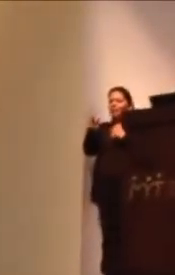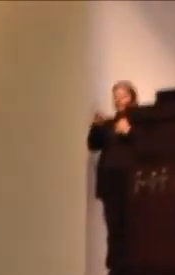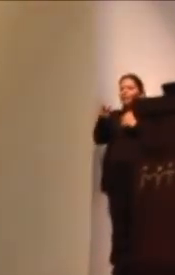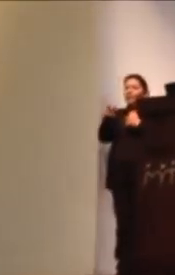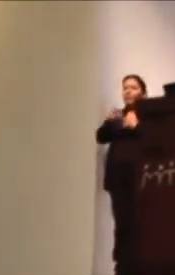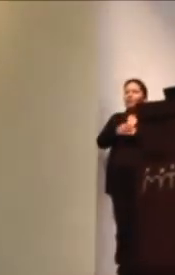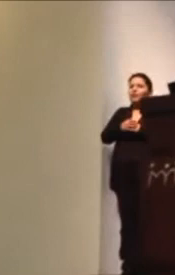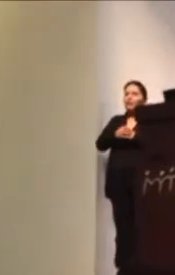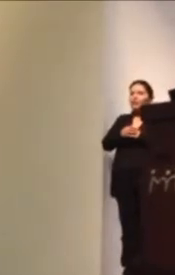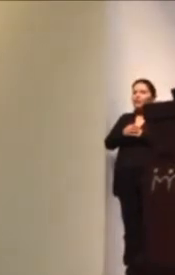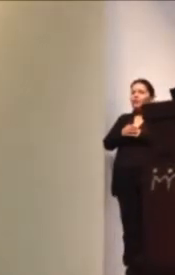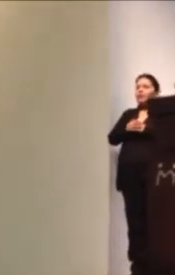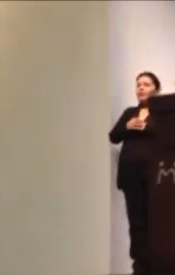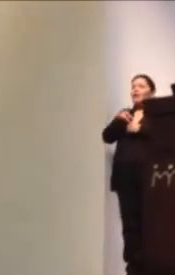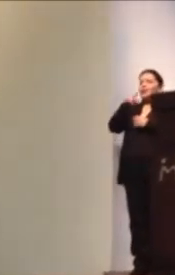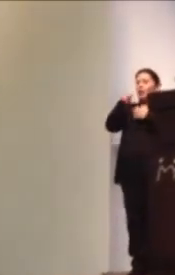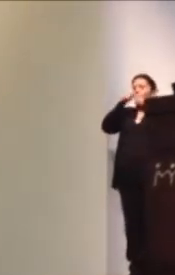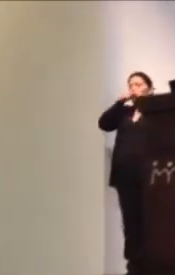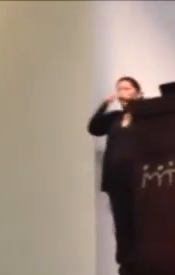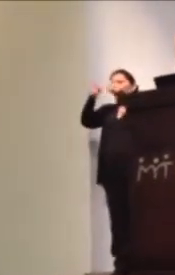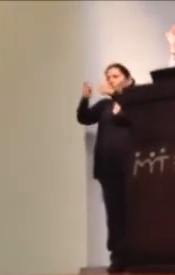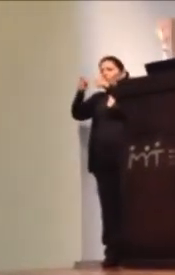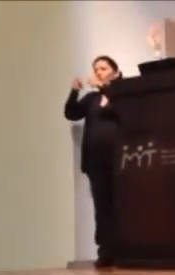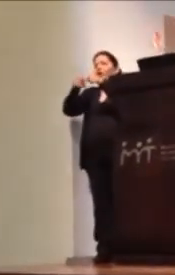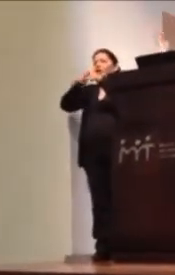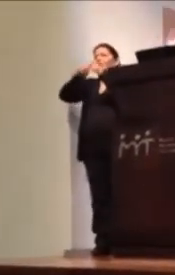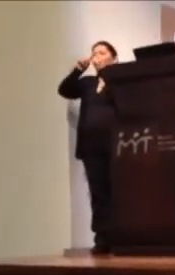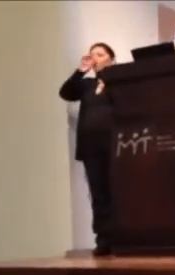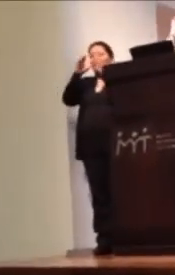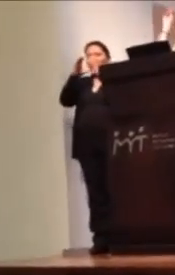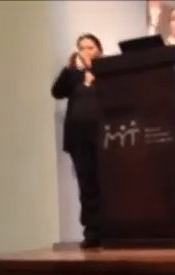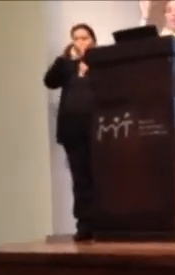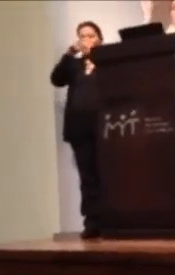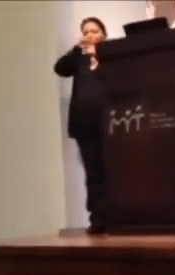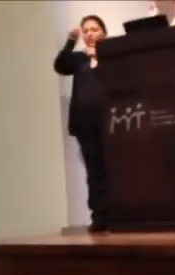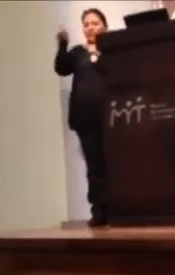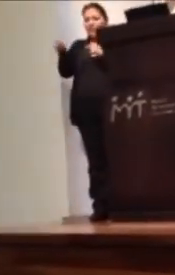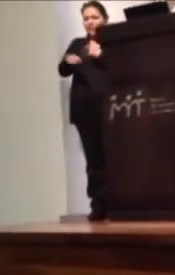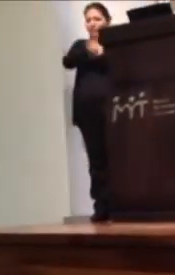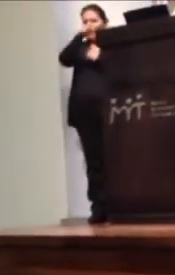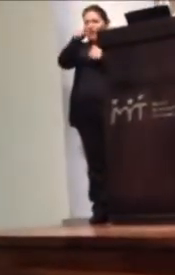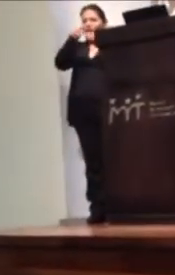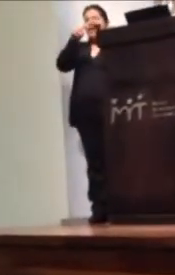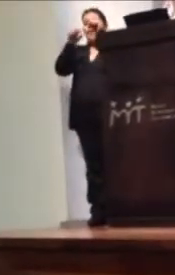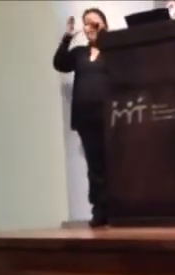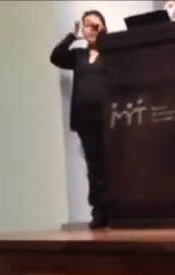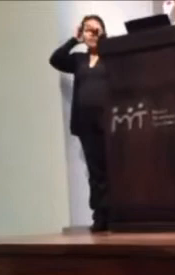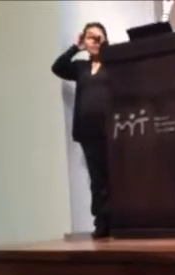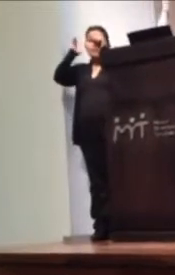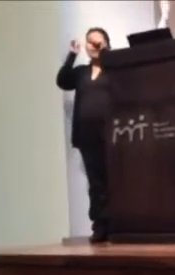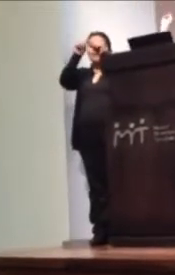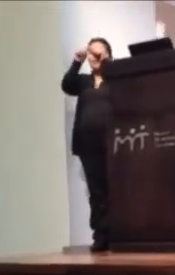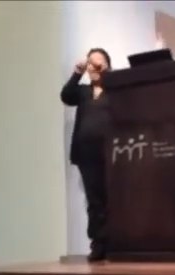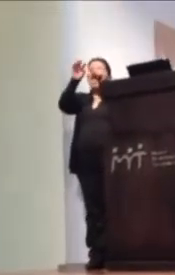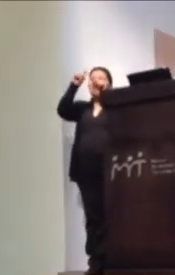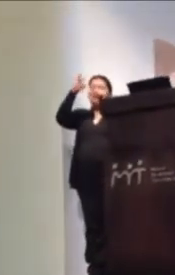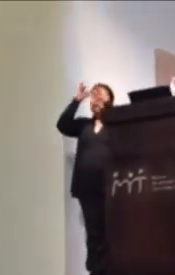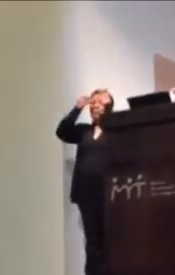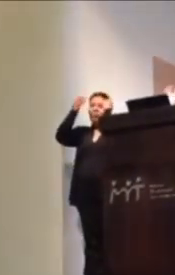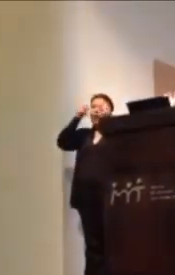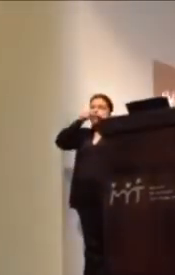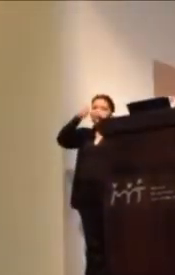mesetas, y después otra vez una atención, etc. Por eso es importante en el discurso tener